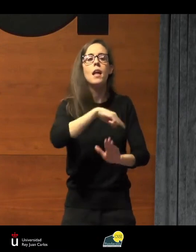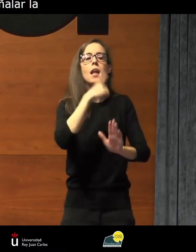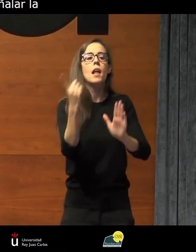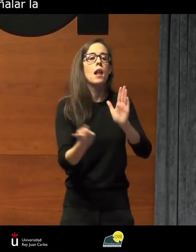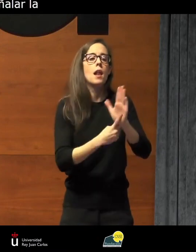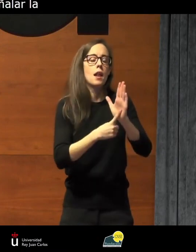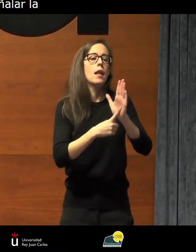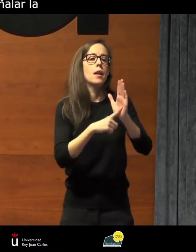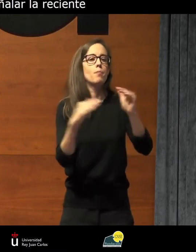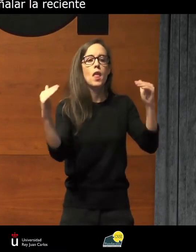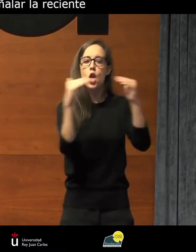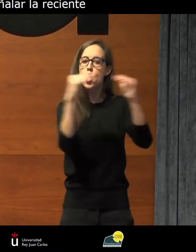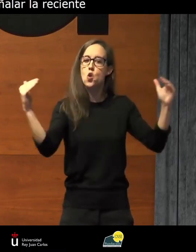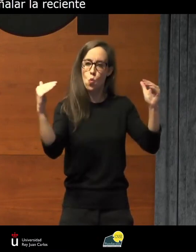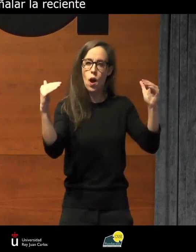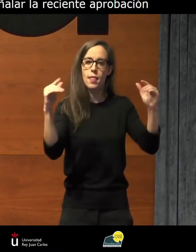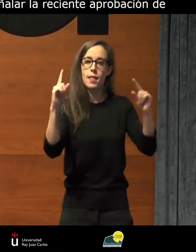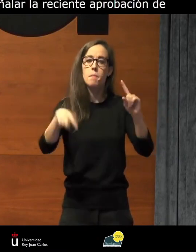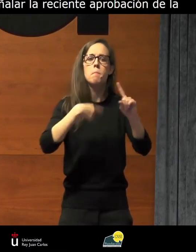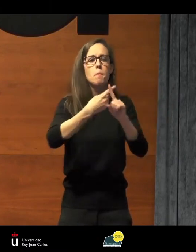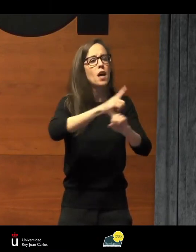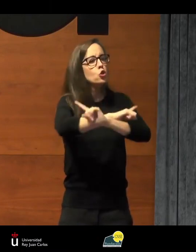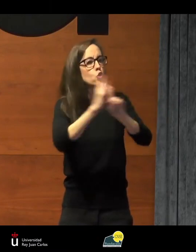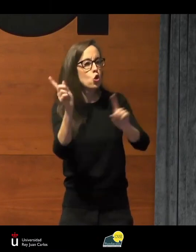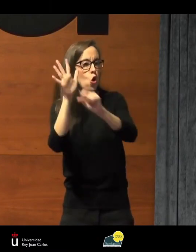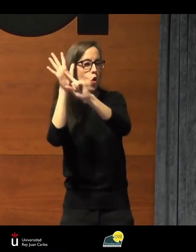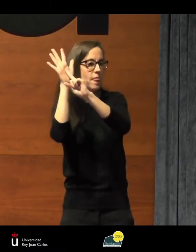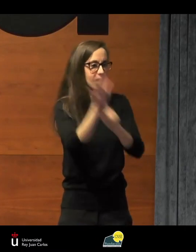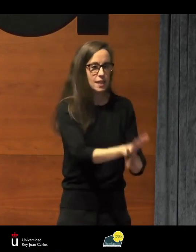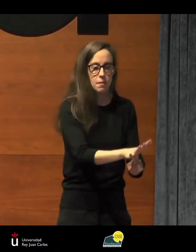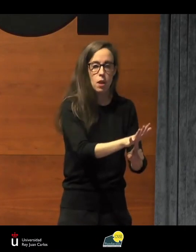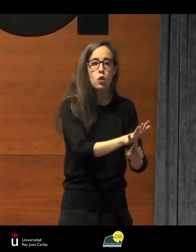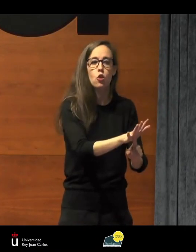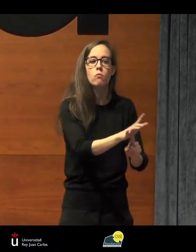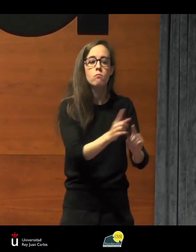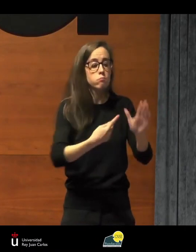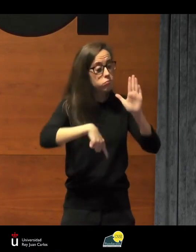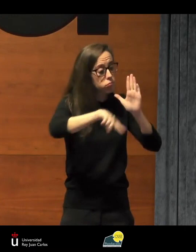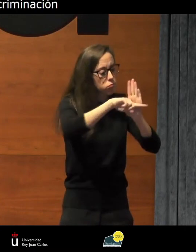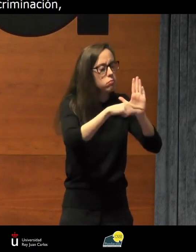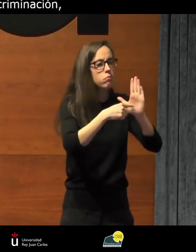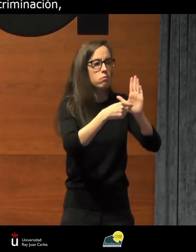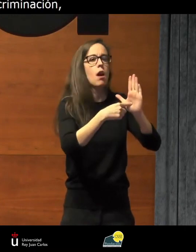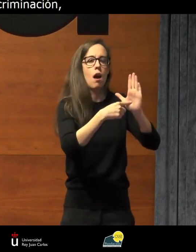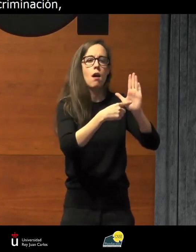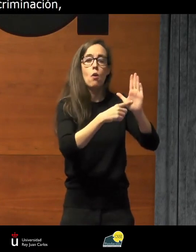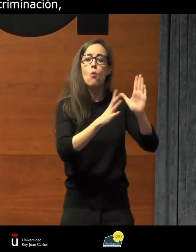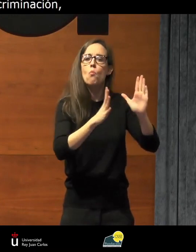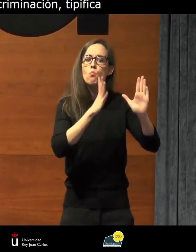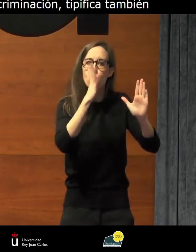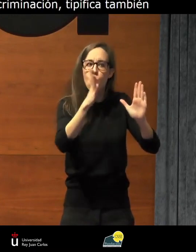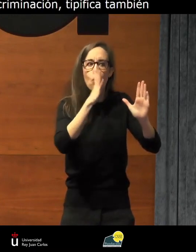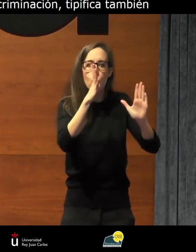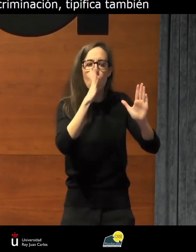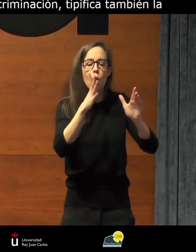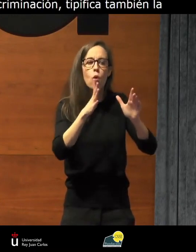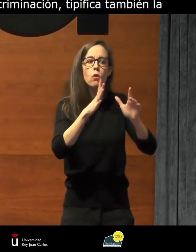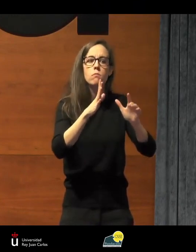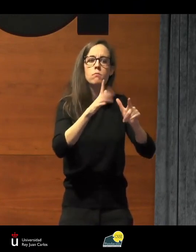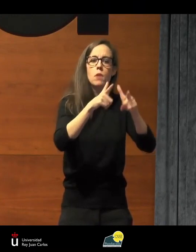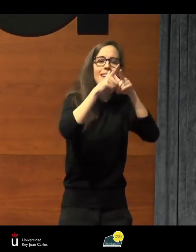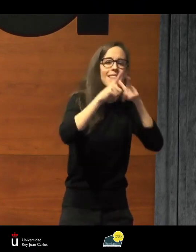No Discriminación tipifica también la discriminación por razones